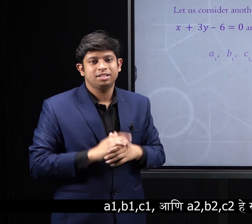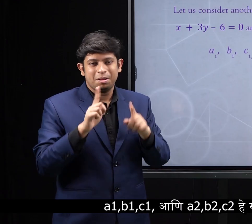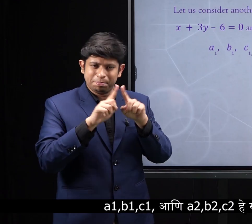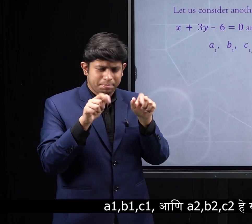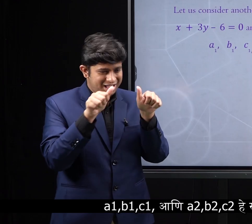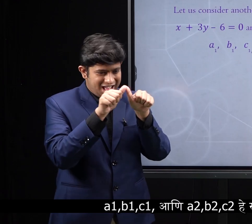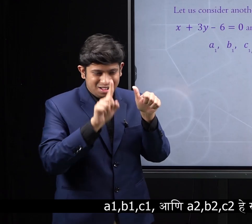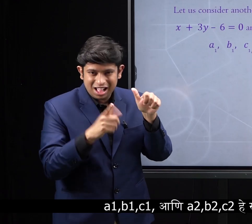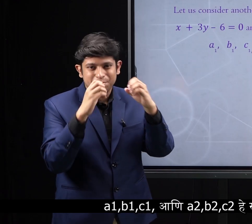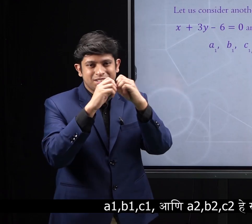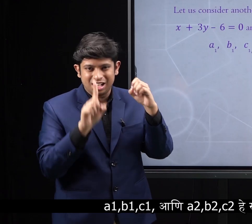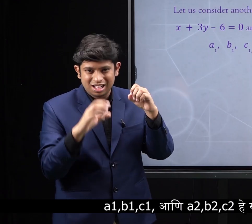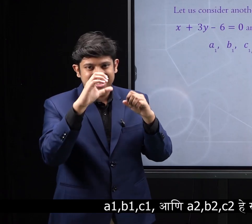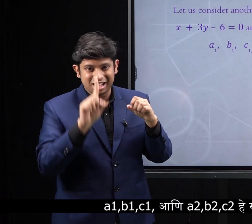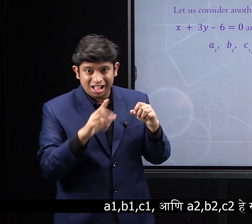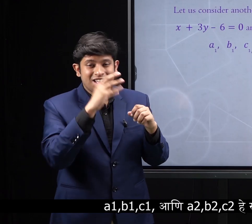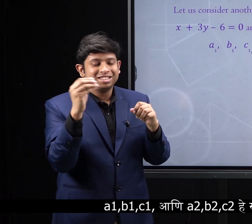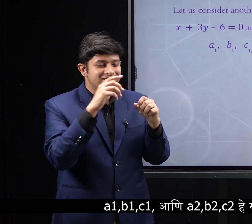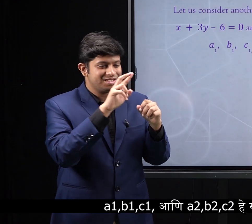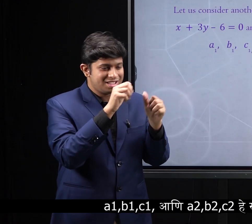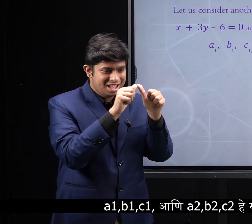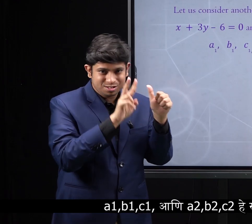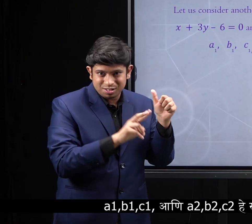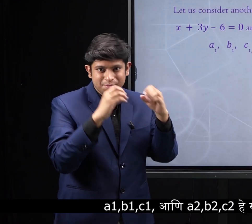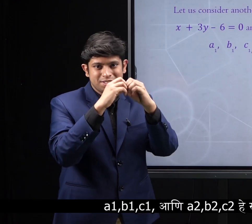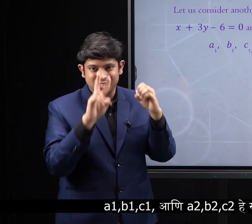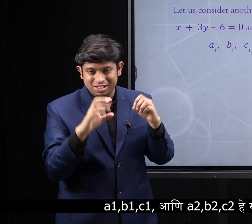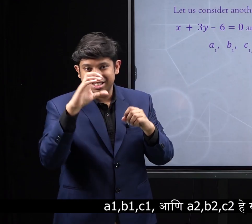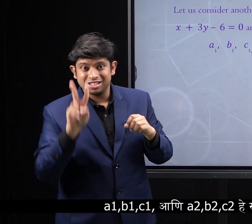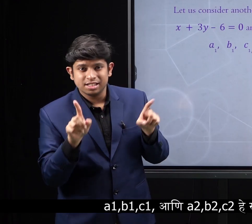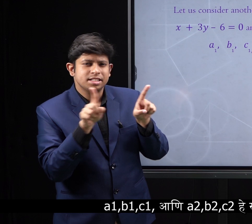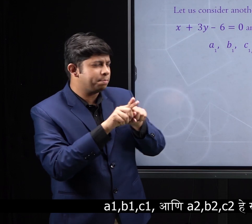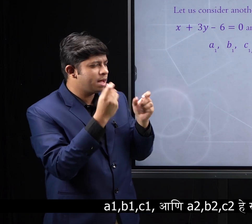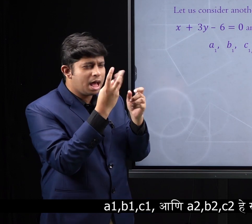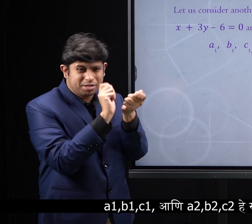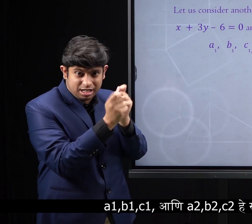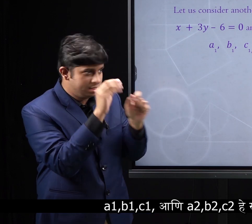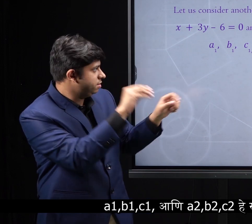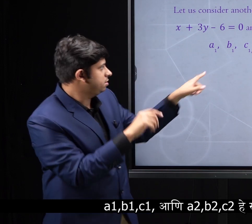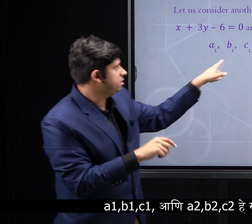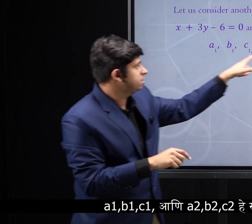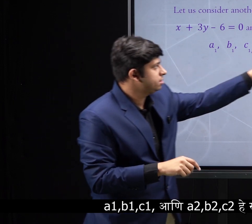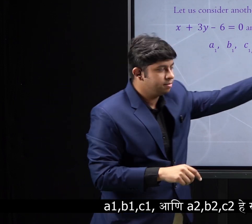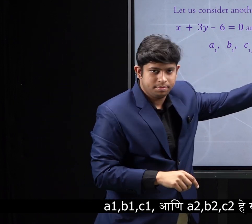a1, b1, c1 आणि a2, b2, c2 हे समीकरणाचे सहगुणक दर्शवतात.